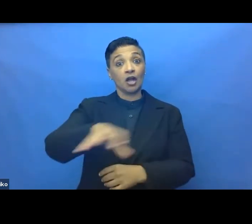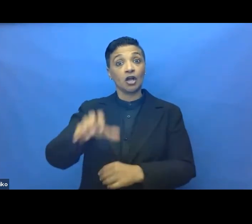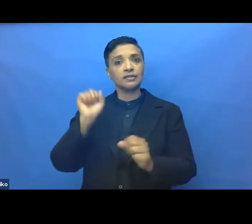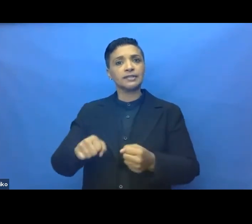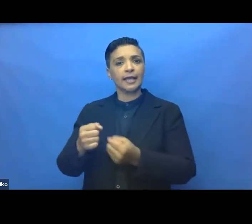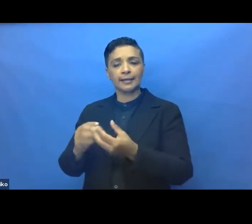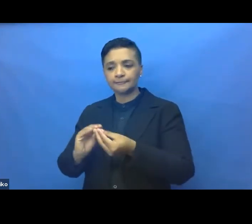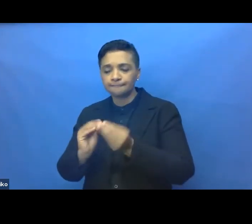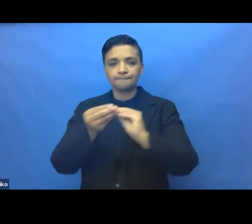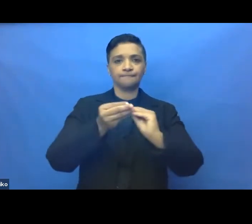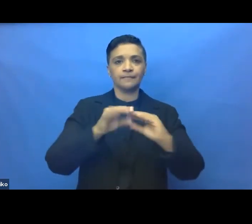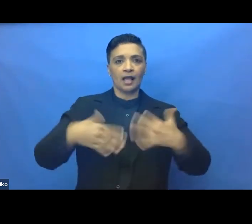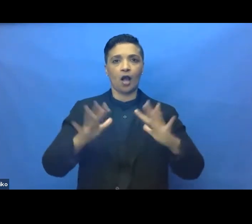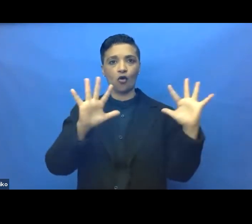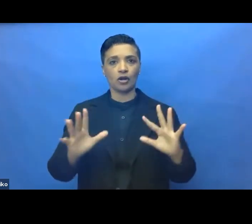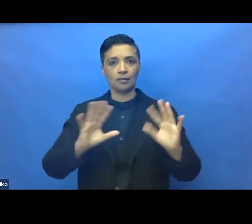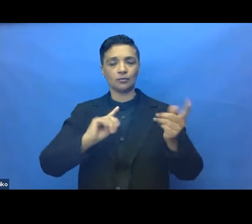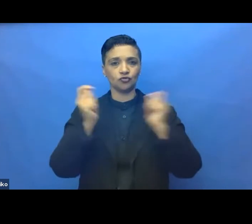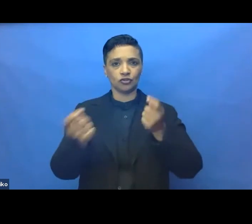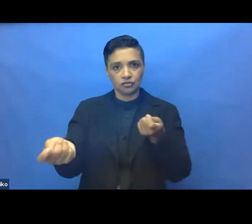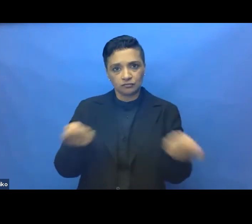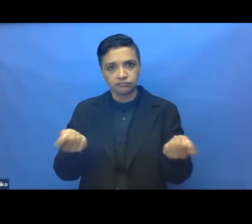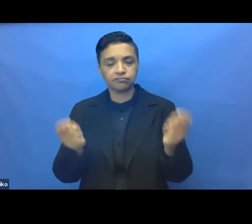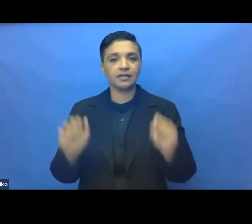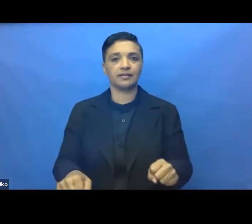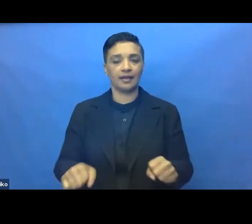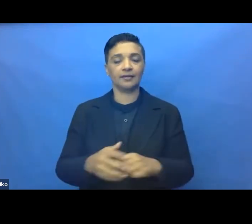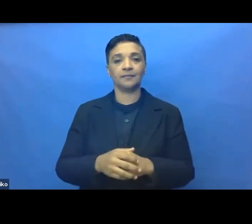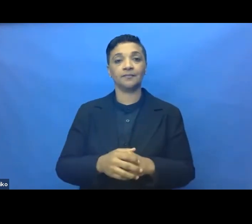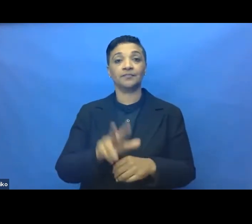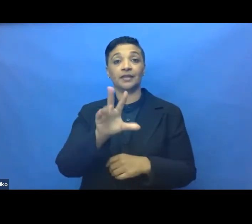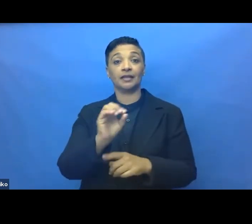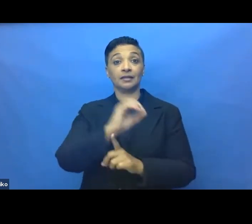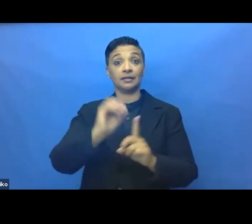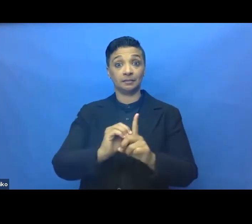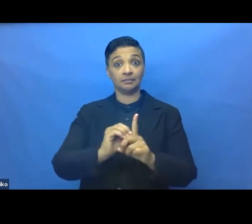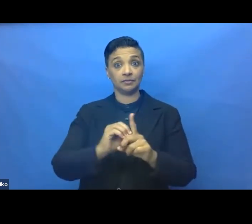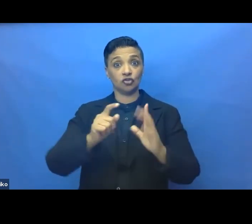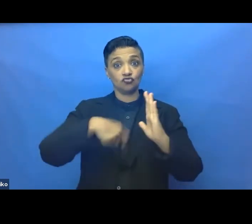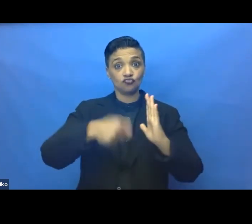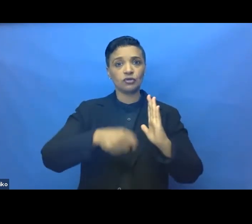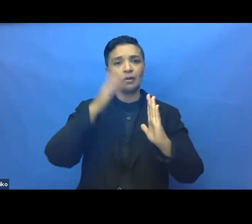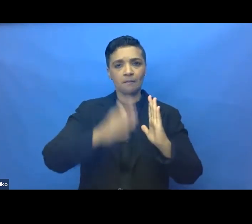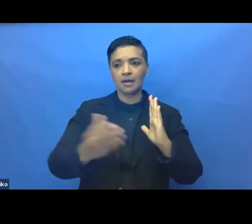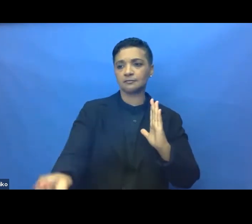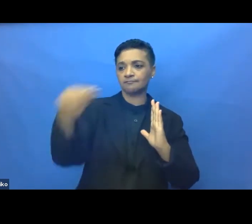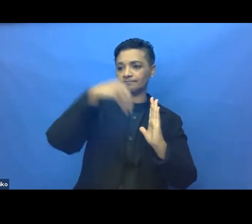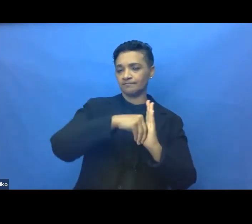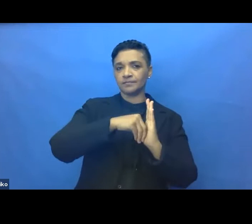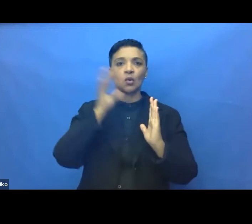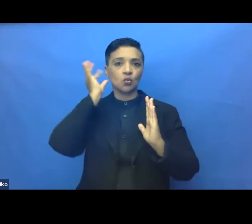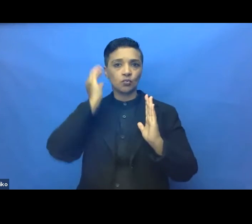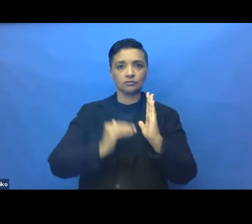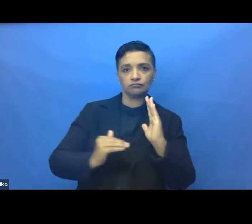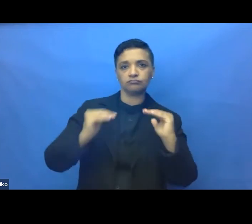de dollars sur 5 ans. Ce financement aidera les pays en développement à atténuer le changement climatique et s'y adapter et à renforcer